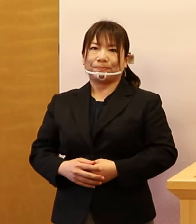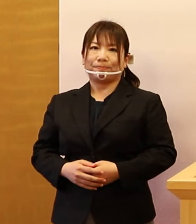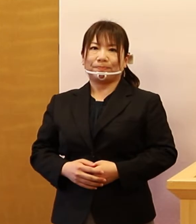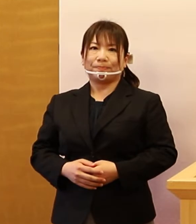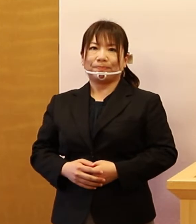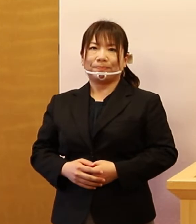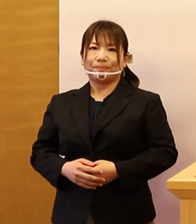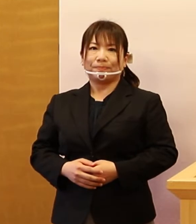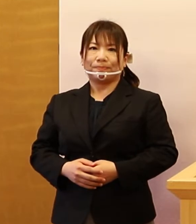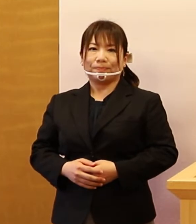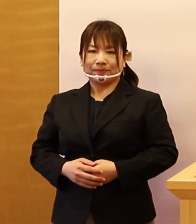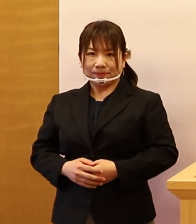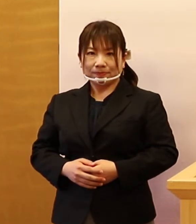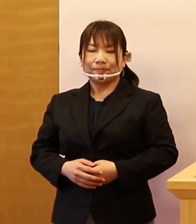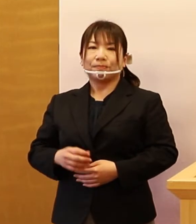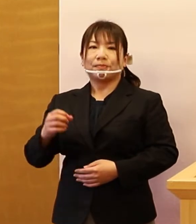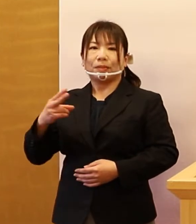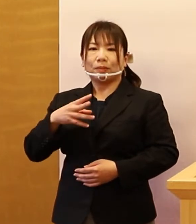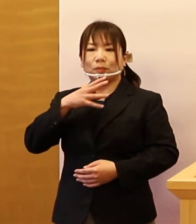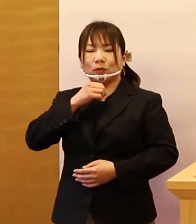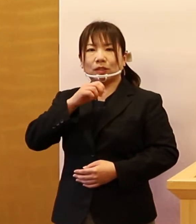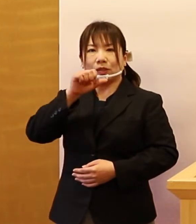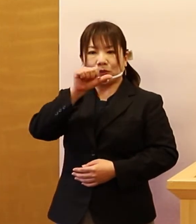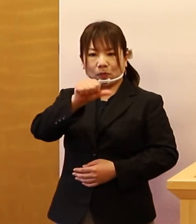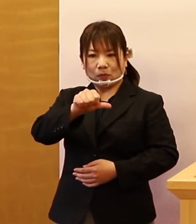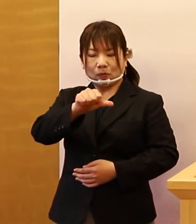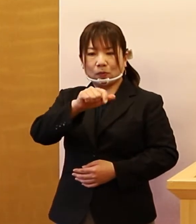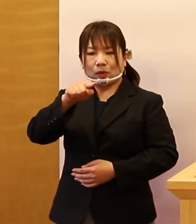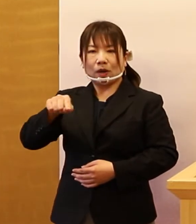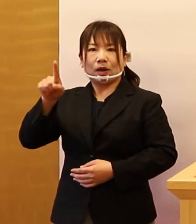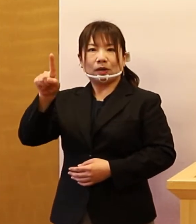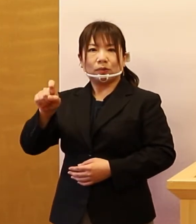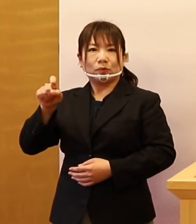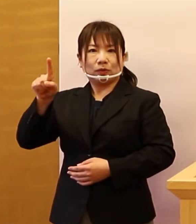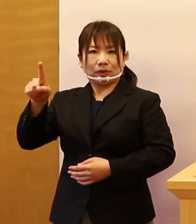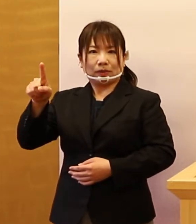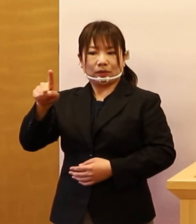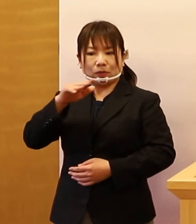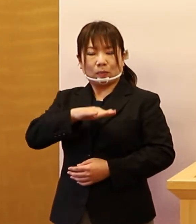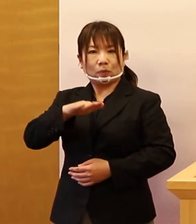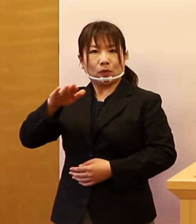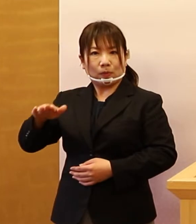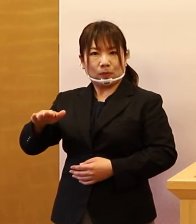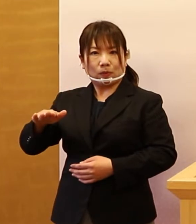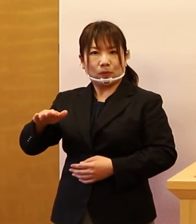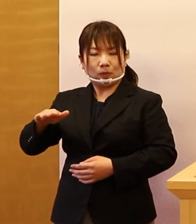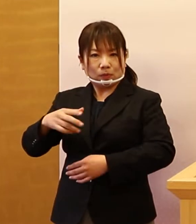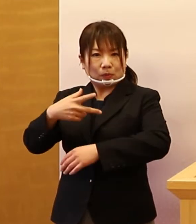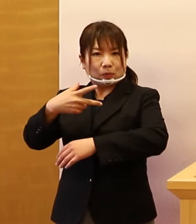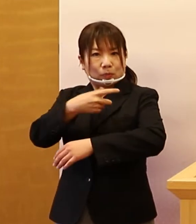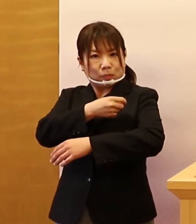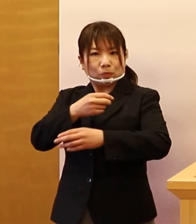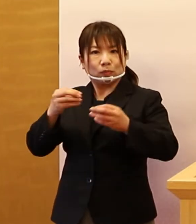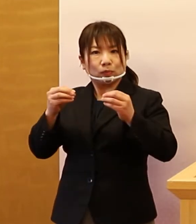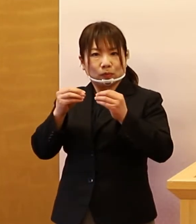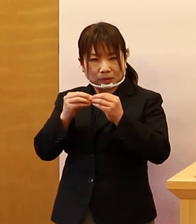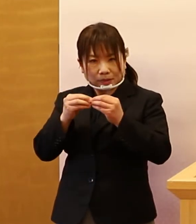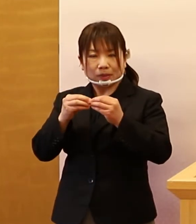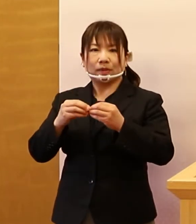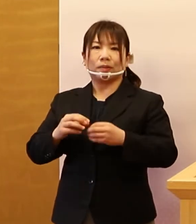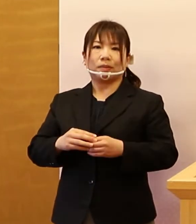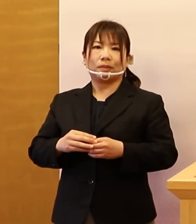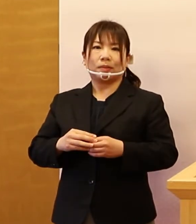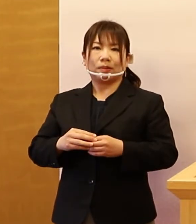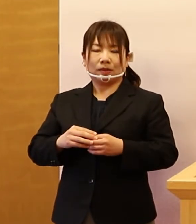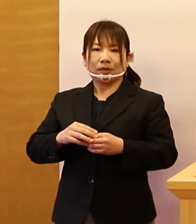また、5歳から11歳の小児を対象としたワクチン接種につきましては、